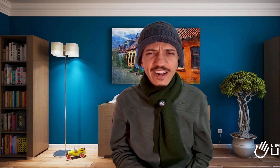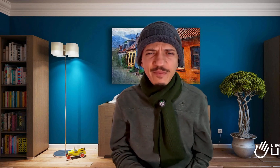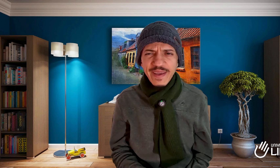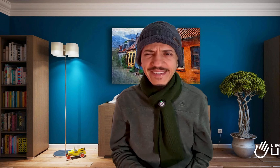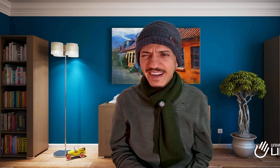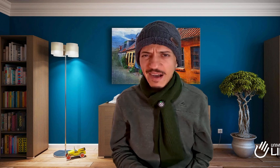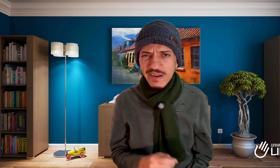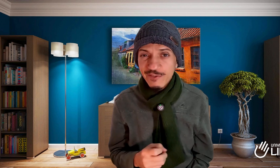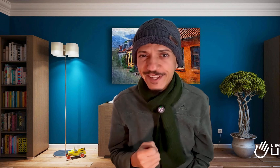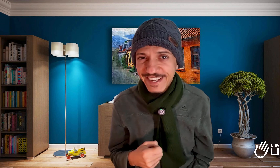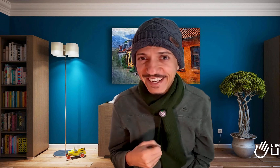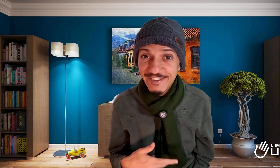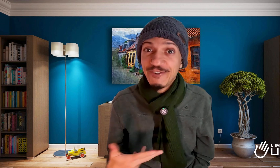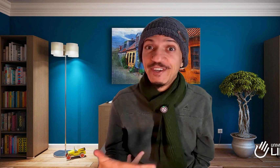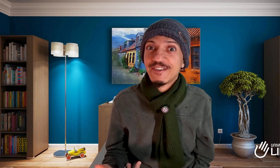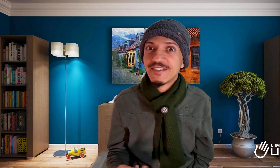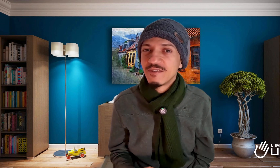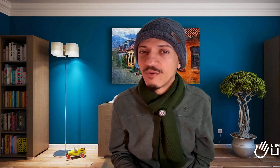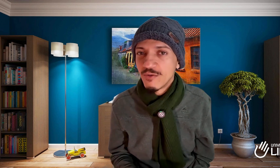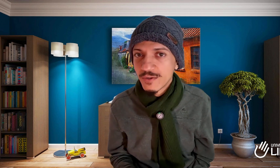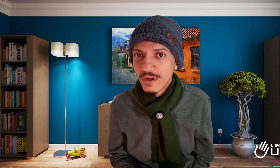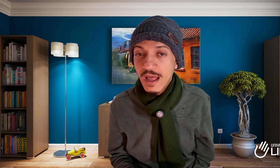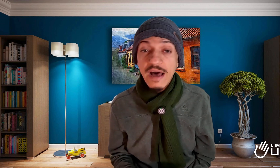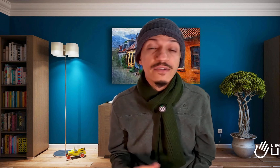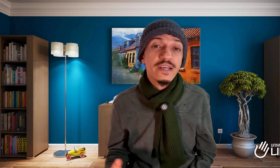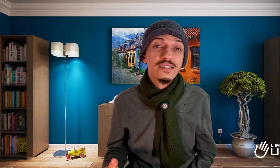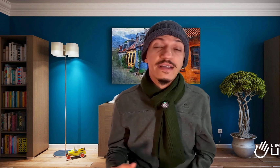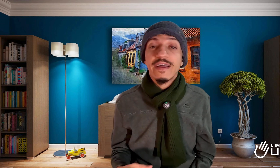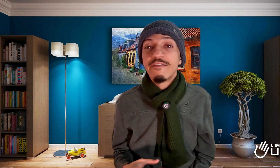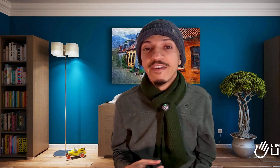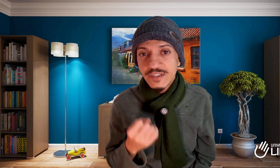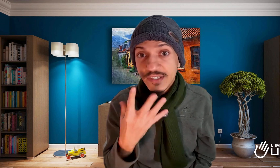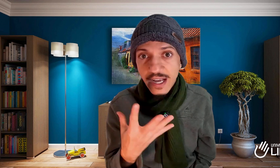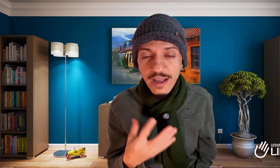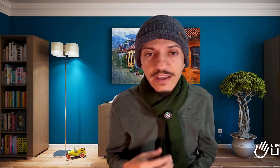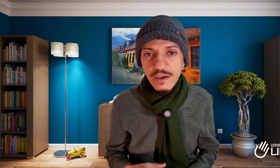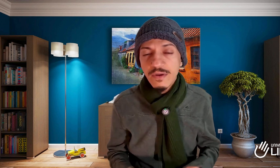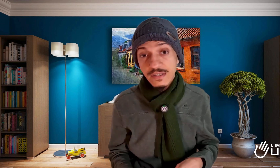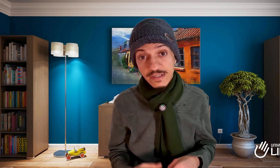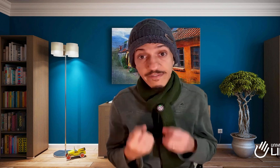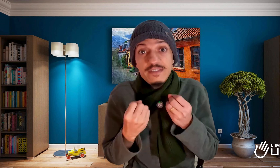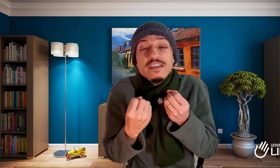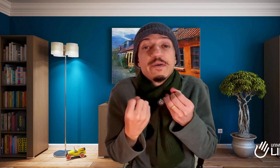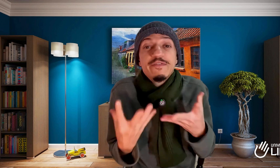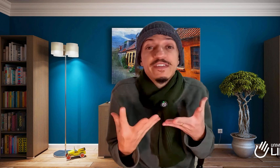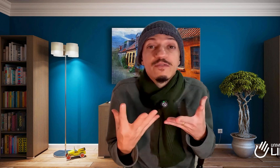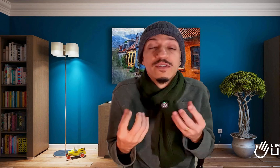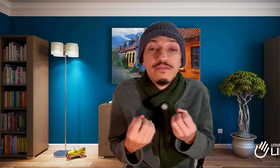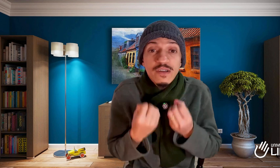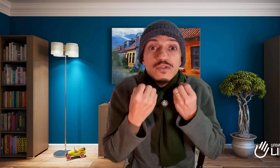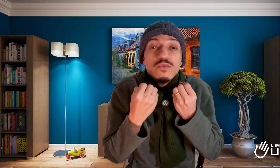geralmente acaba não tendo aquele sorriso assim no rosto, a não ser que você queira enfatizar. E quando você quiser enfatizar, você pode fazer inclusive com as duas mãos